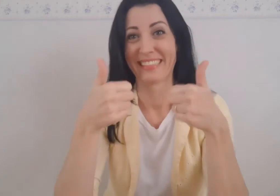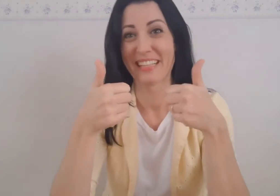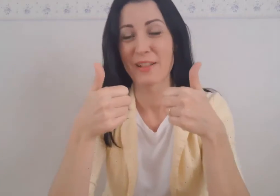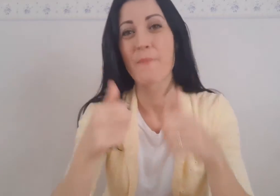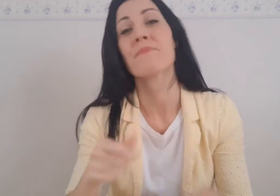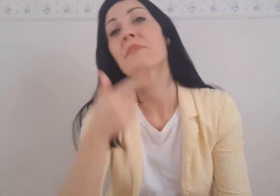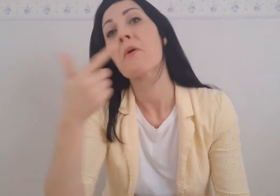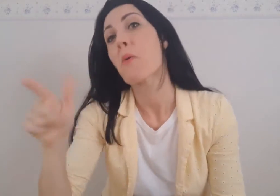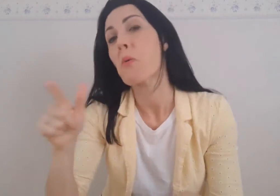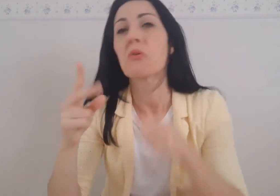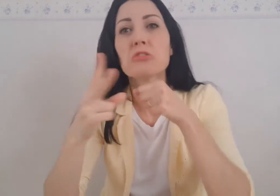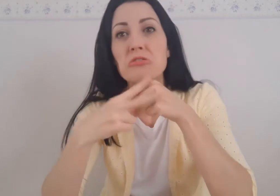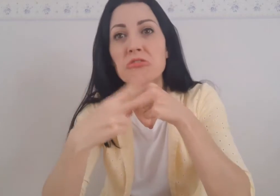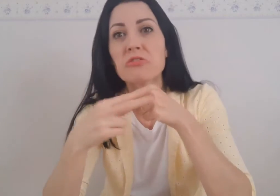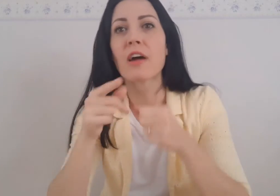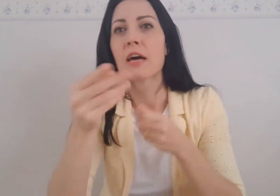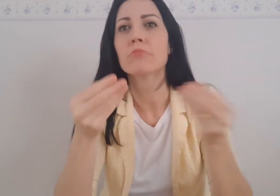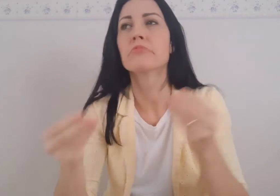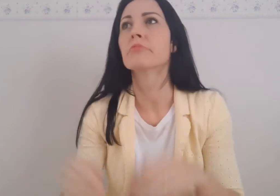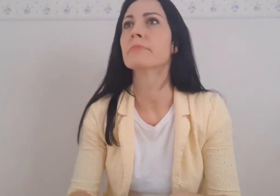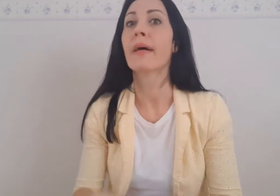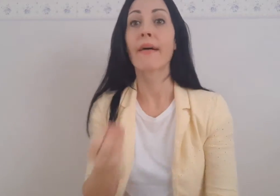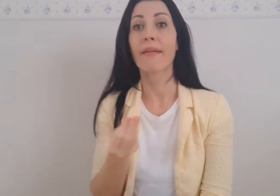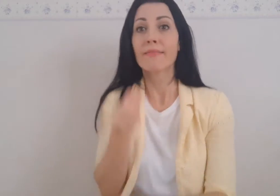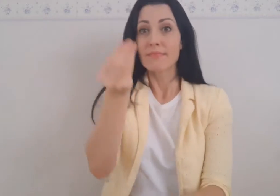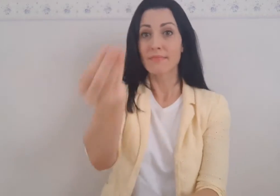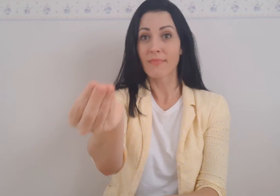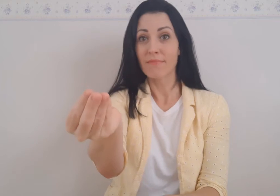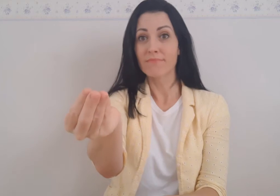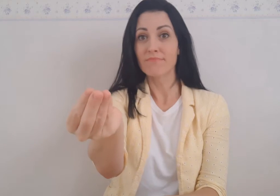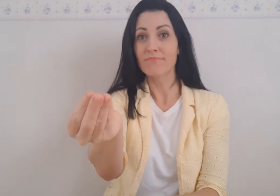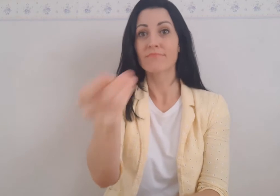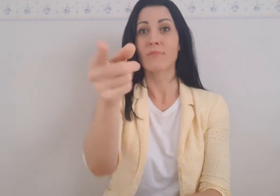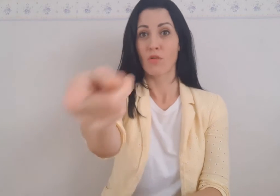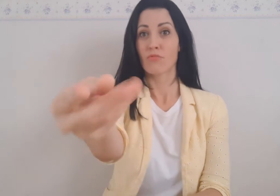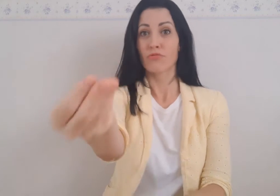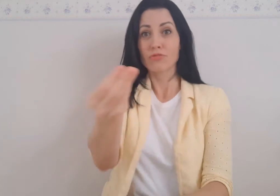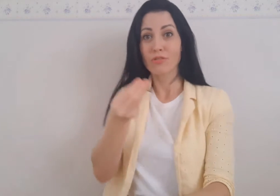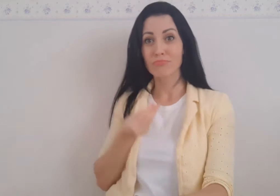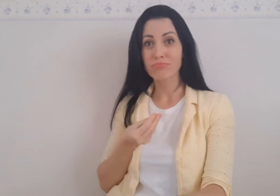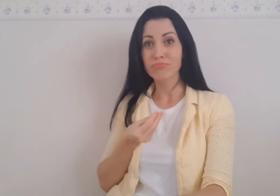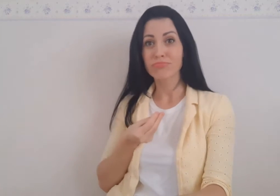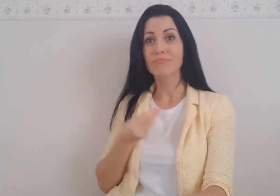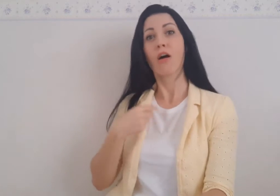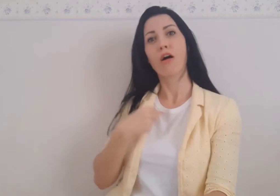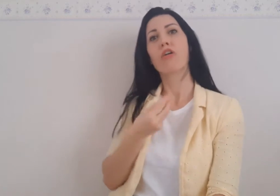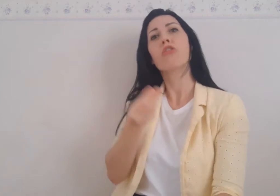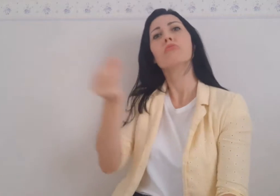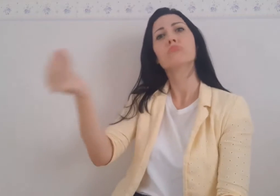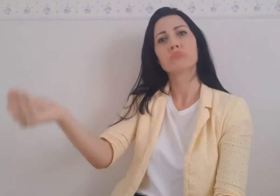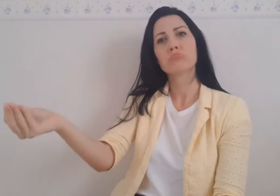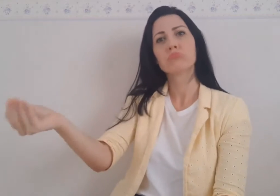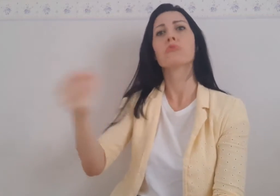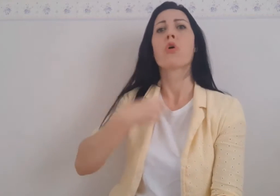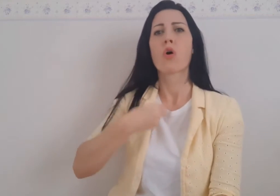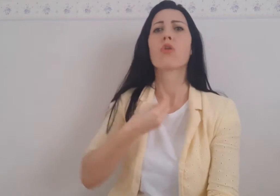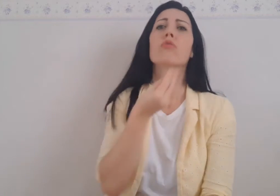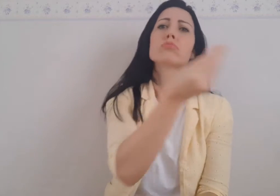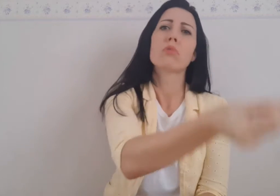respondem. Outro verbo é o verbo dar. Eu dou para você, você dá para mim, eu dou para